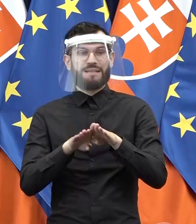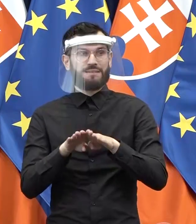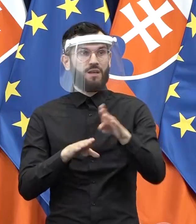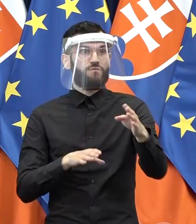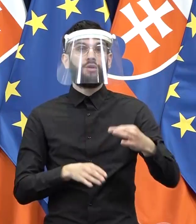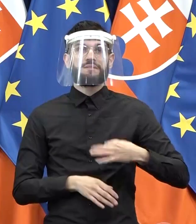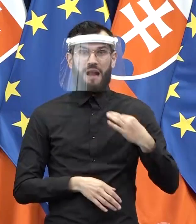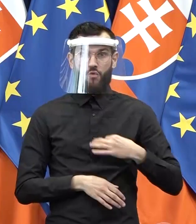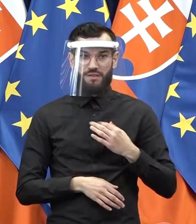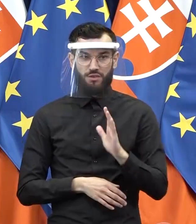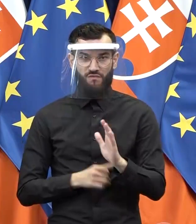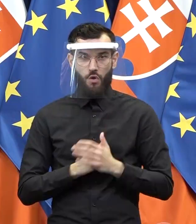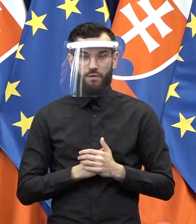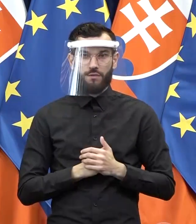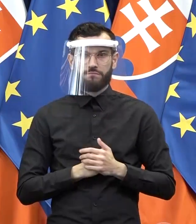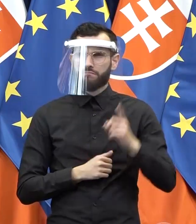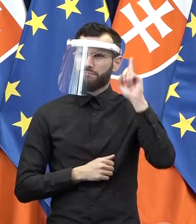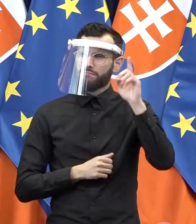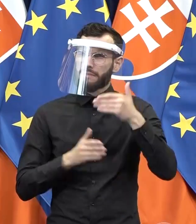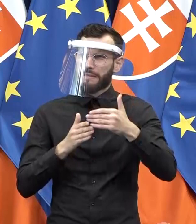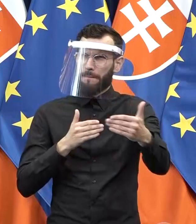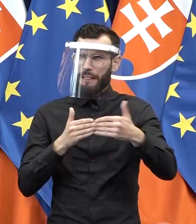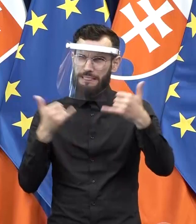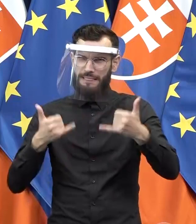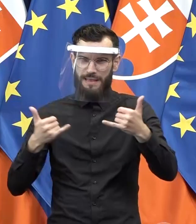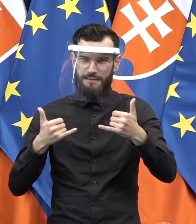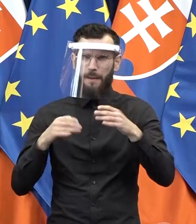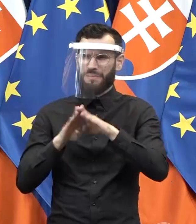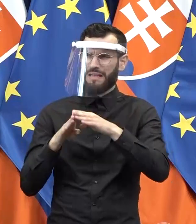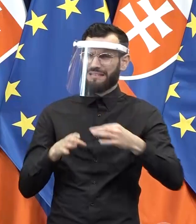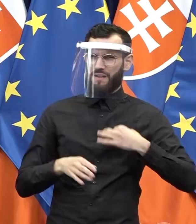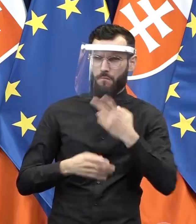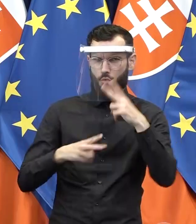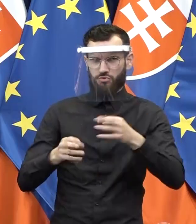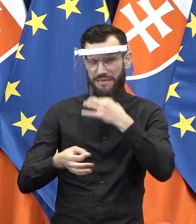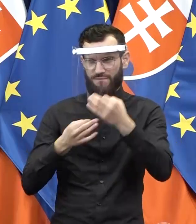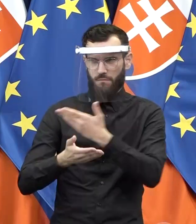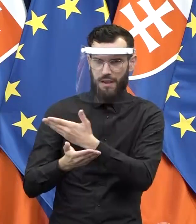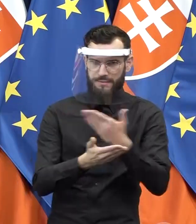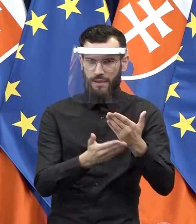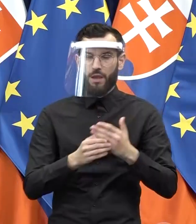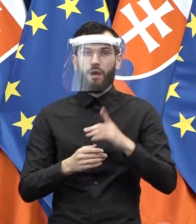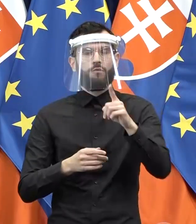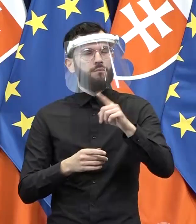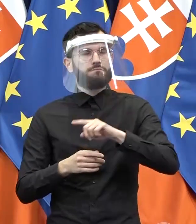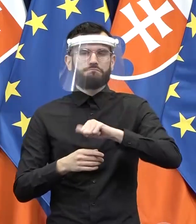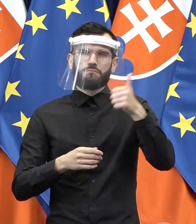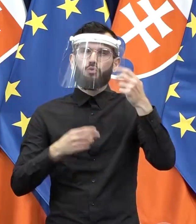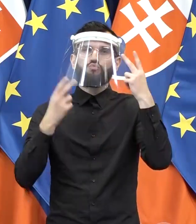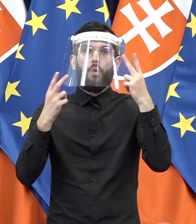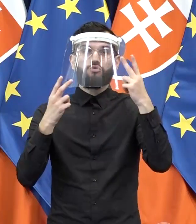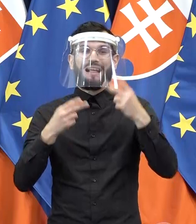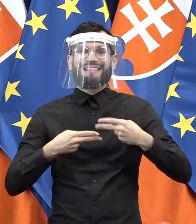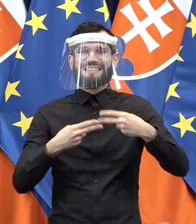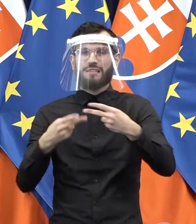Ministerstvo zdravotníctva, bude myslím, že v priebehu dneška, môže pán minister zdravotníctva informovať. Prioritne bude distribuovať